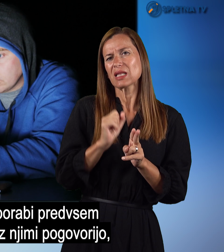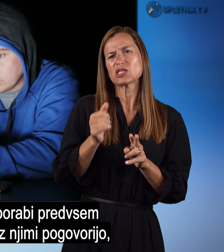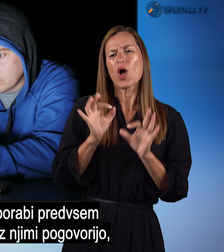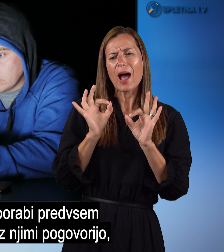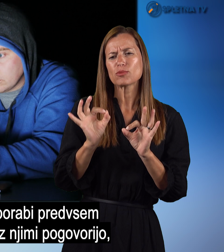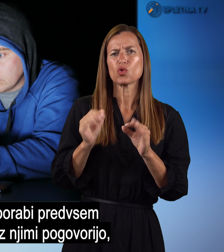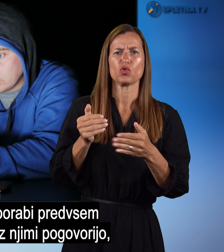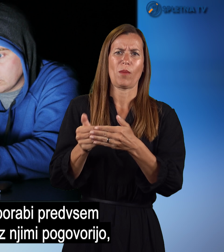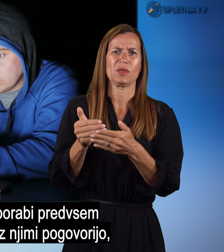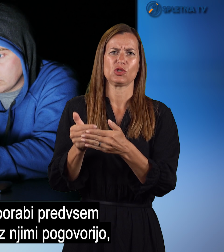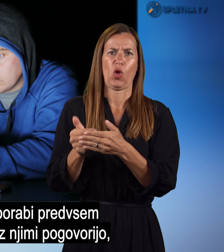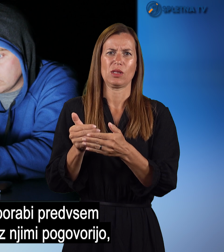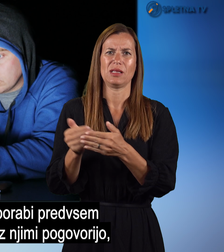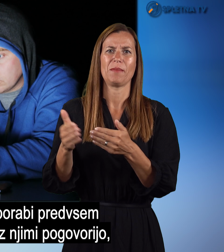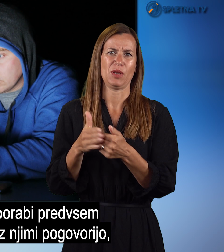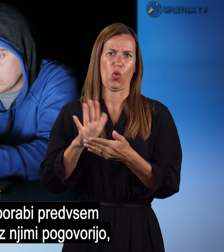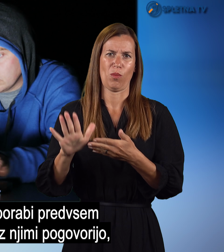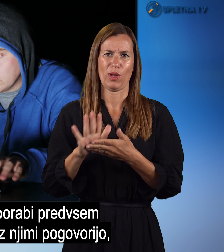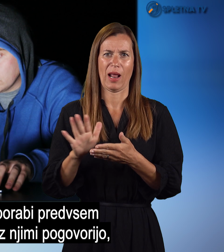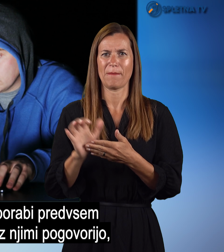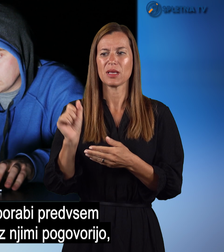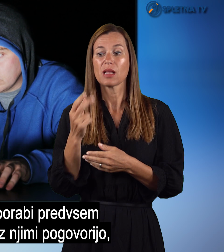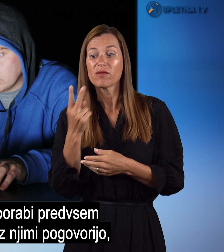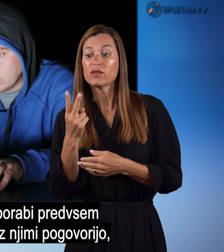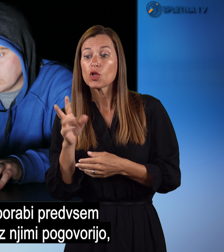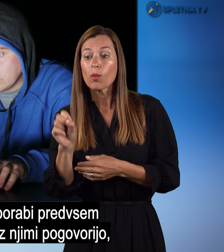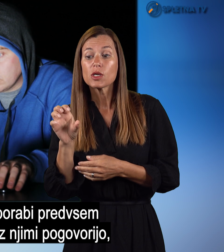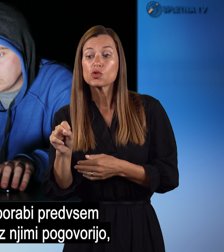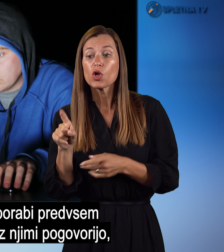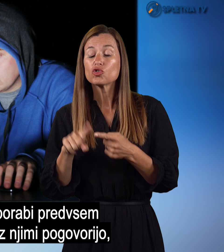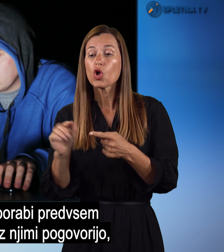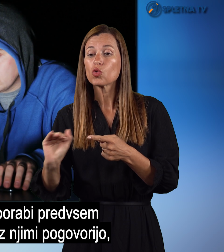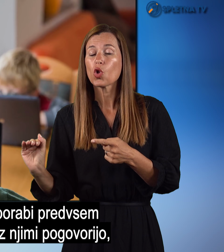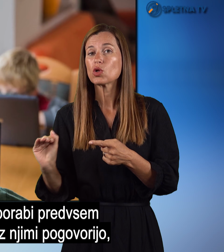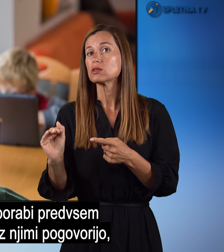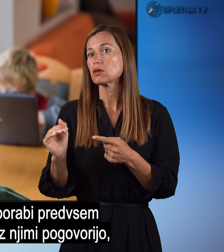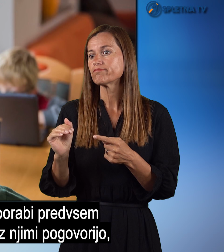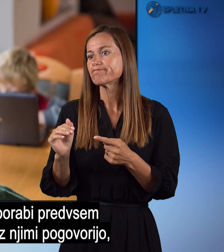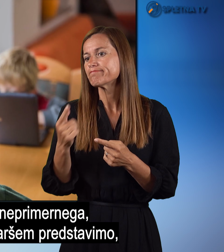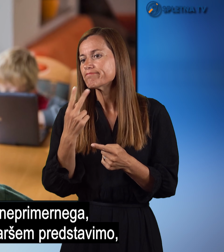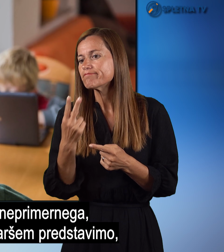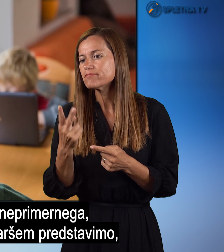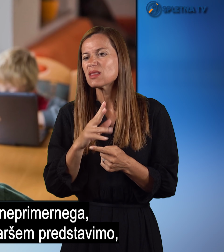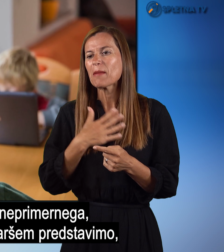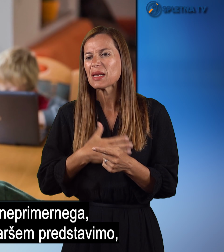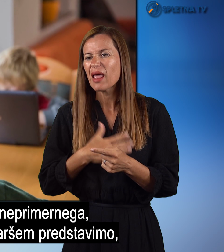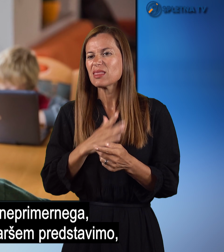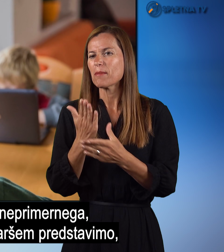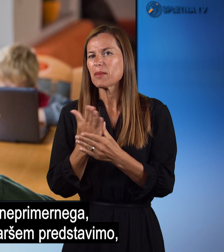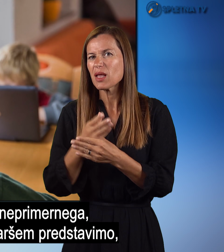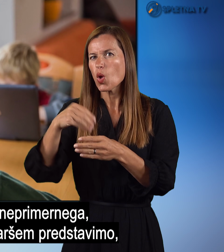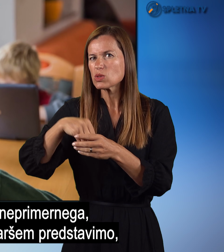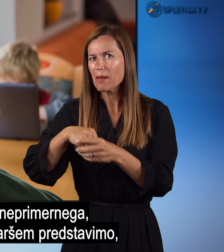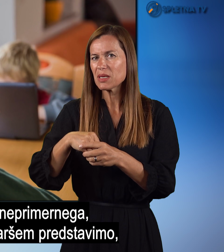absolutno so prisotni pri uporabi, zato da v primeru, če zasledijo, da pridejo otroci v stik s kakšnimi neprimernimi,